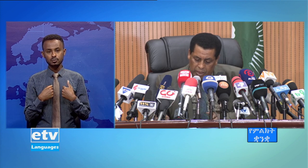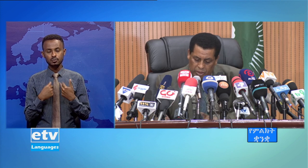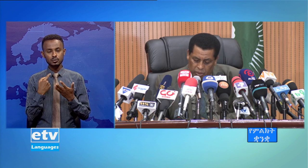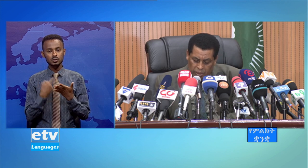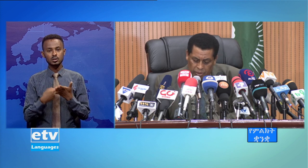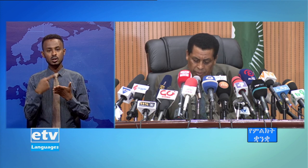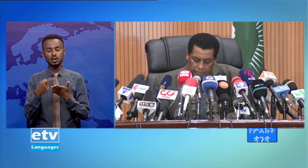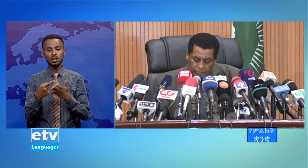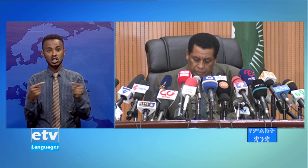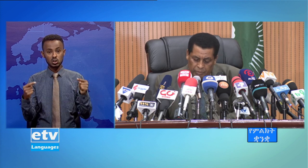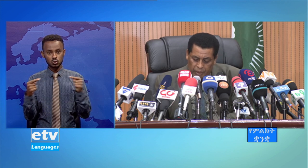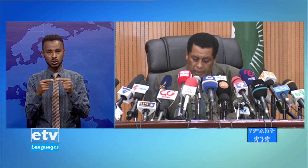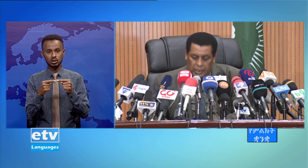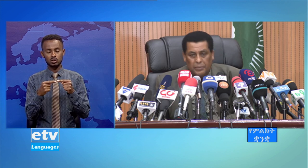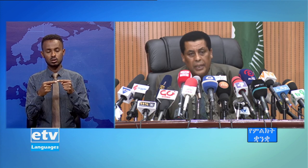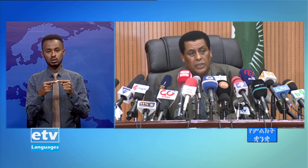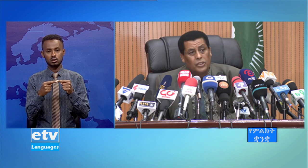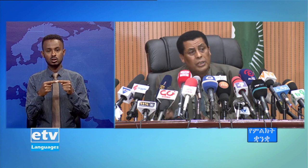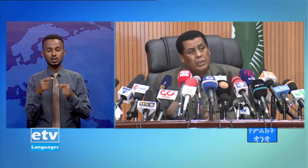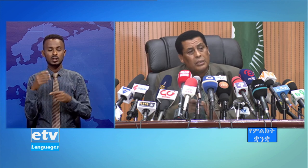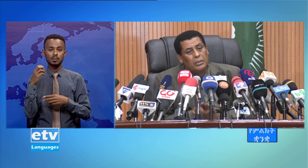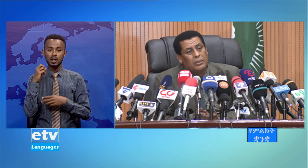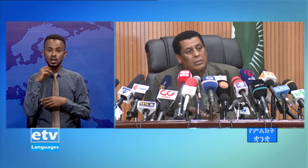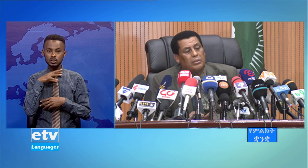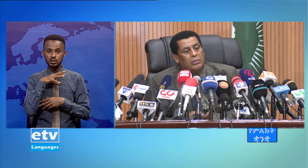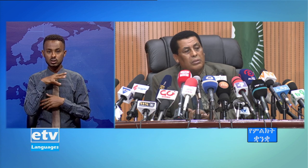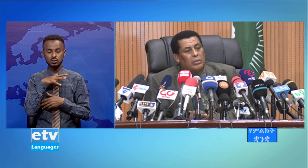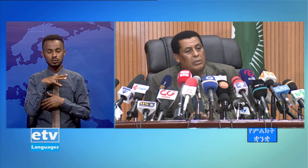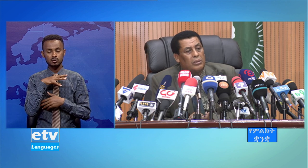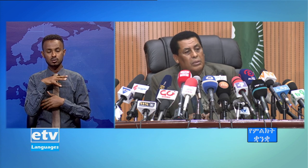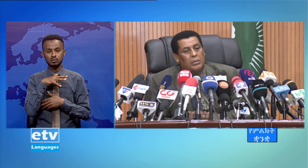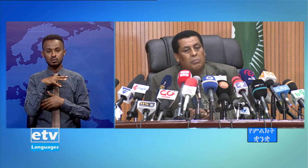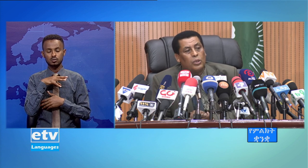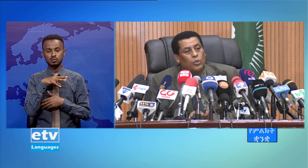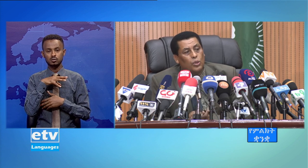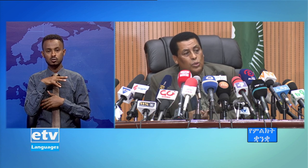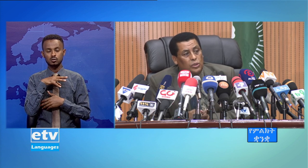ይሄ ግንኙነት ከተበላሸ